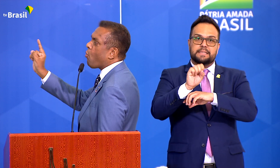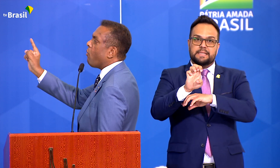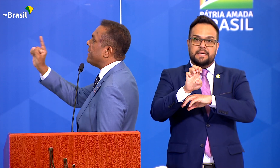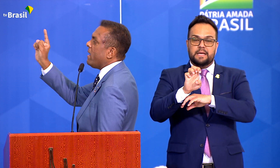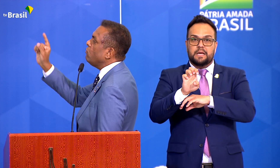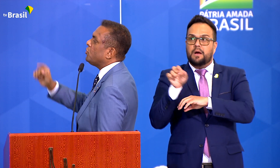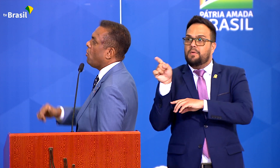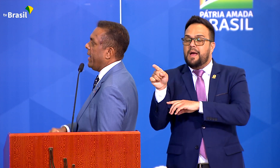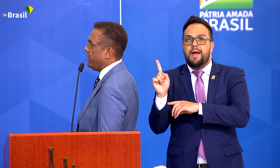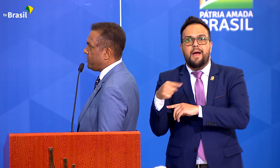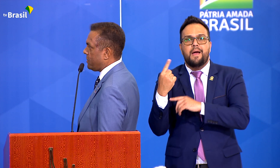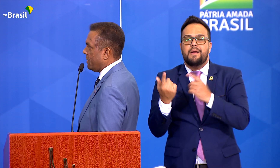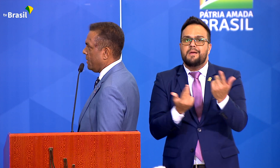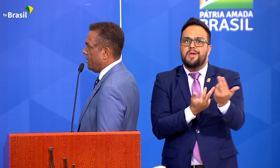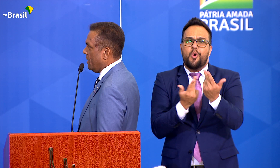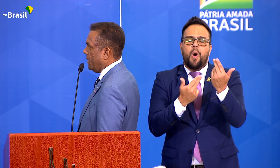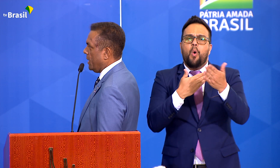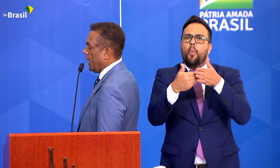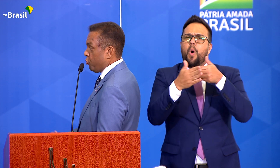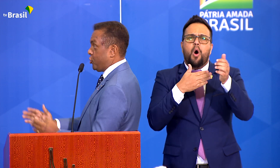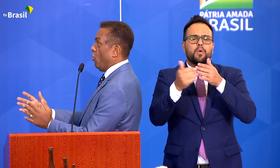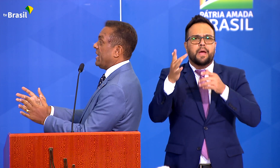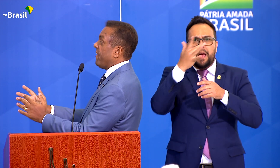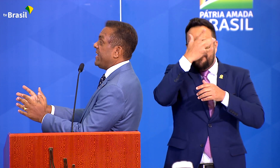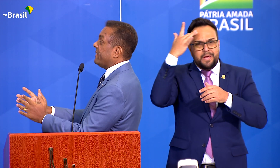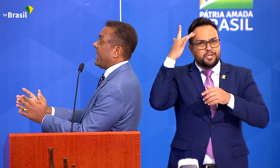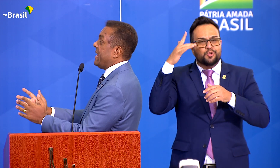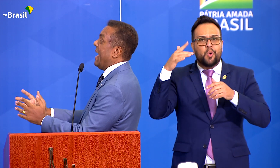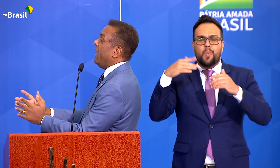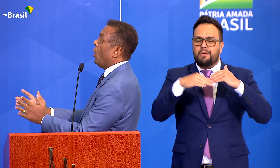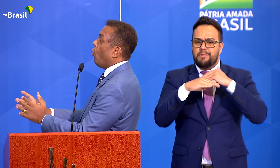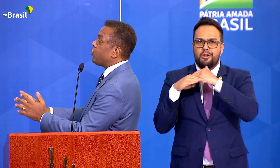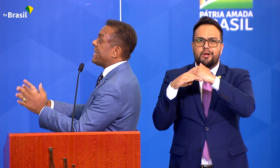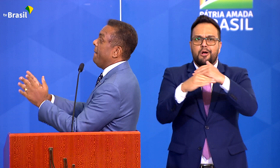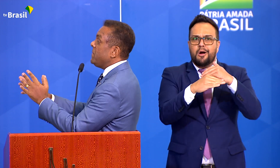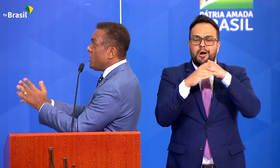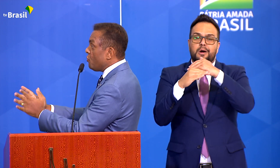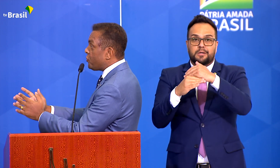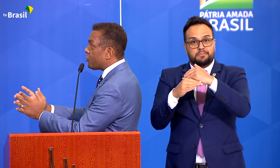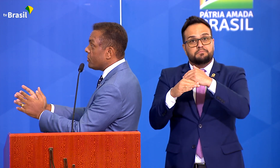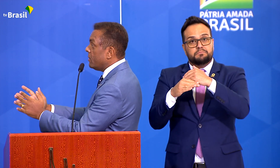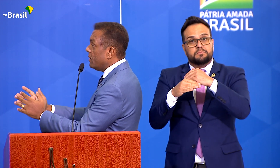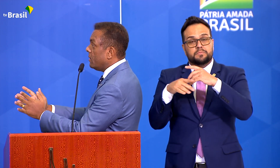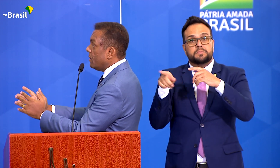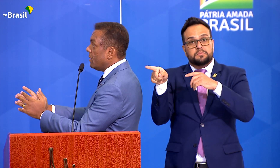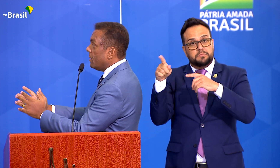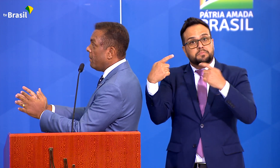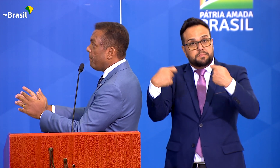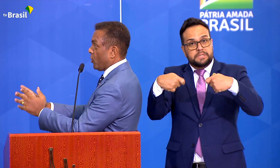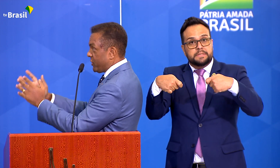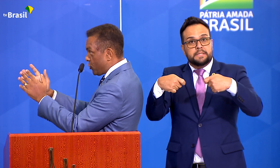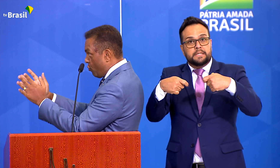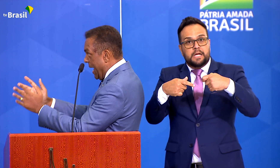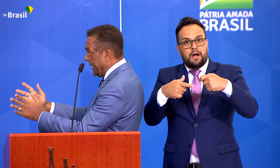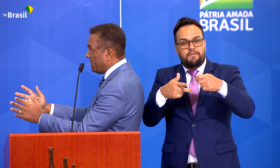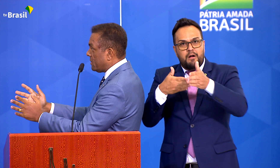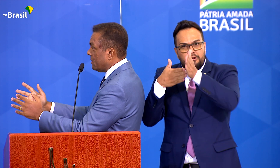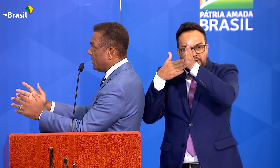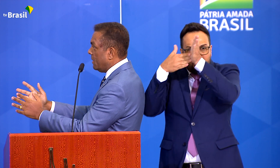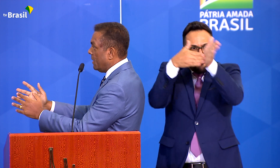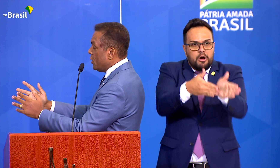é um cidadão como qualquer um de nós e o senhor deveria trilhar os caminhos e